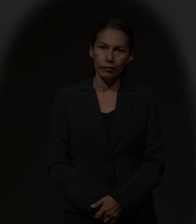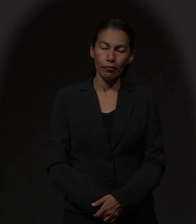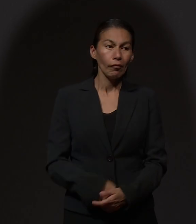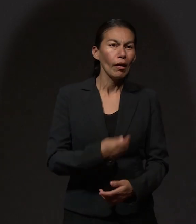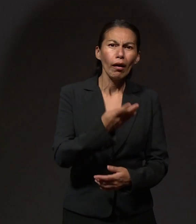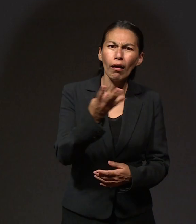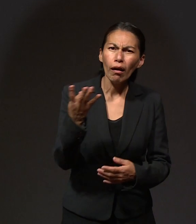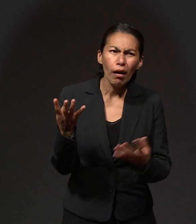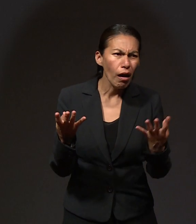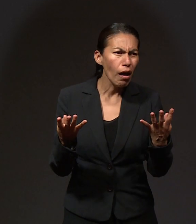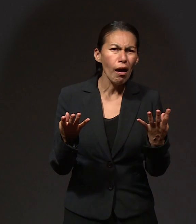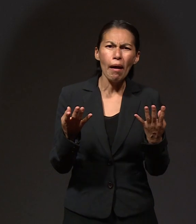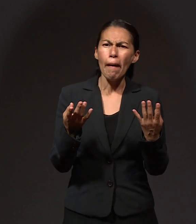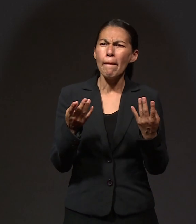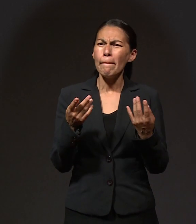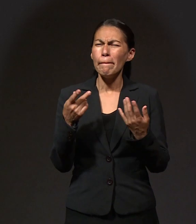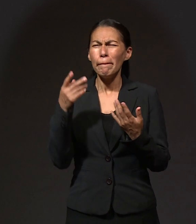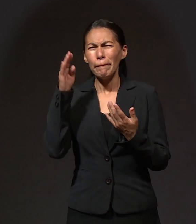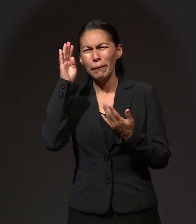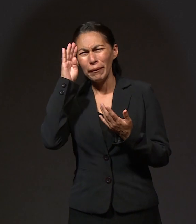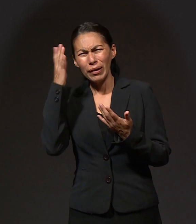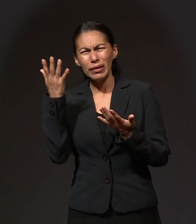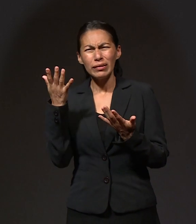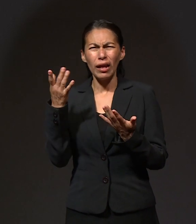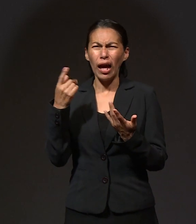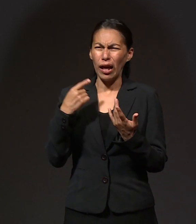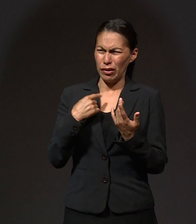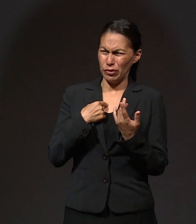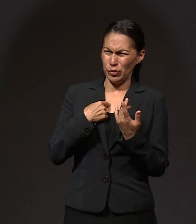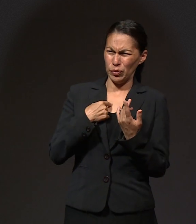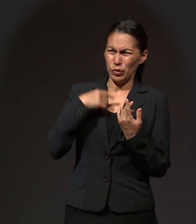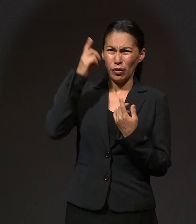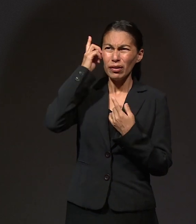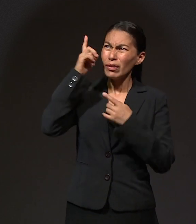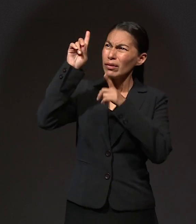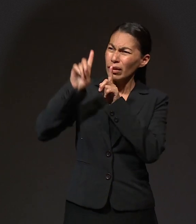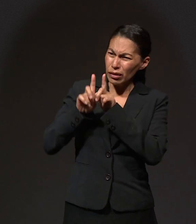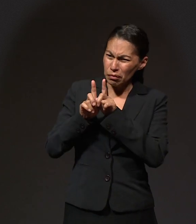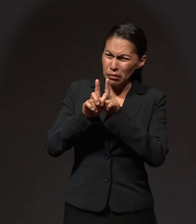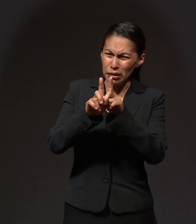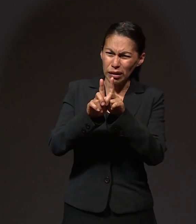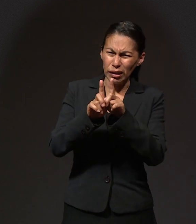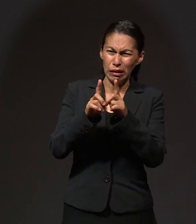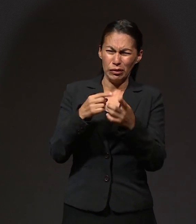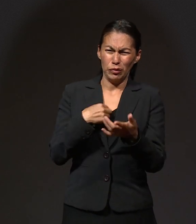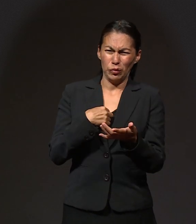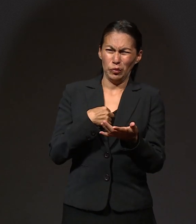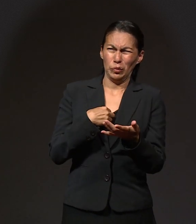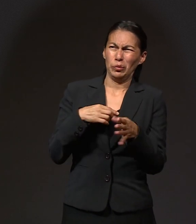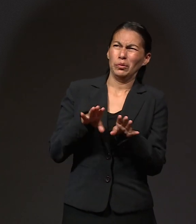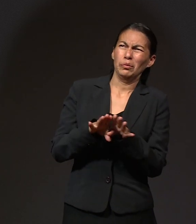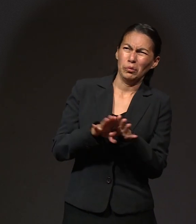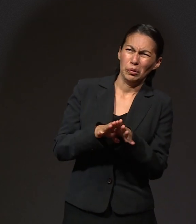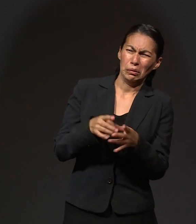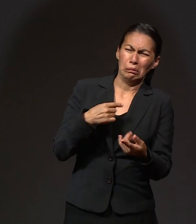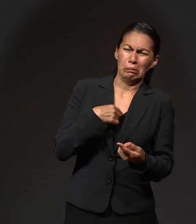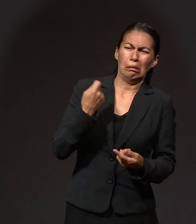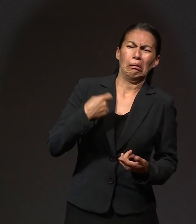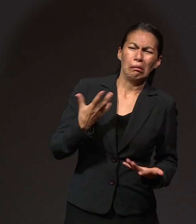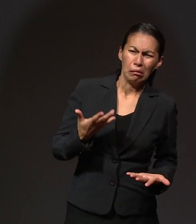Alguien de ustedes preguntará, ¿pero cómo puedo yo caminar con Dios? ¿Quién soy yo?